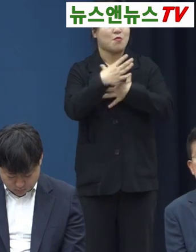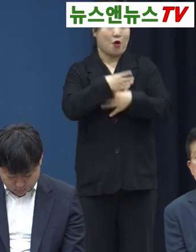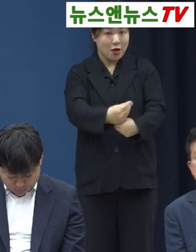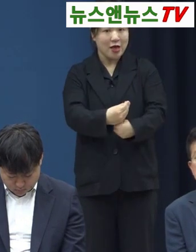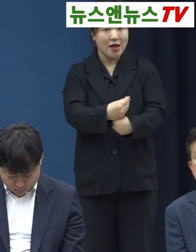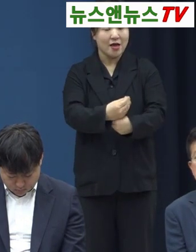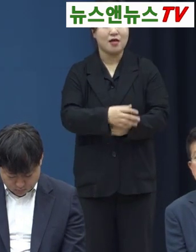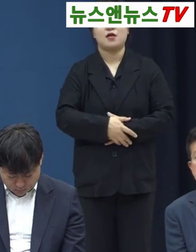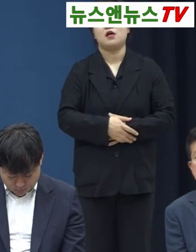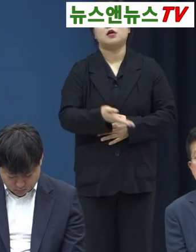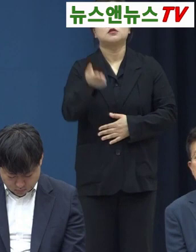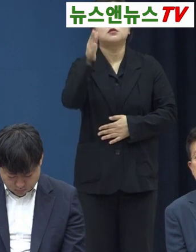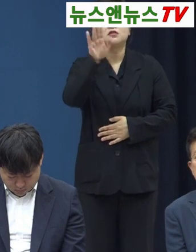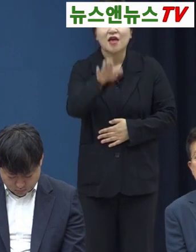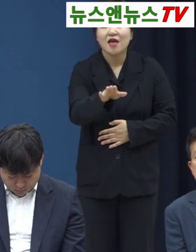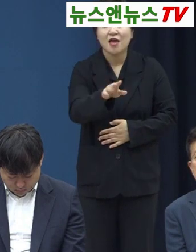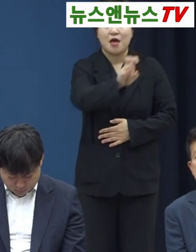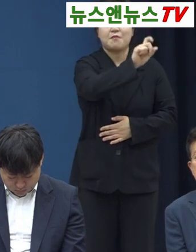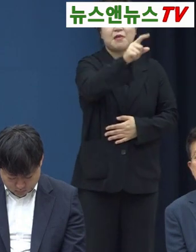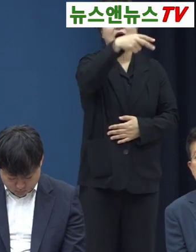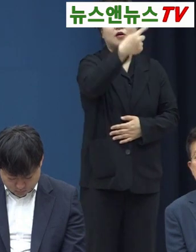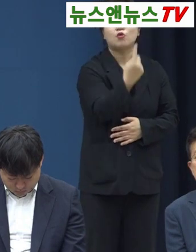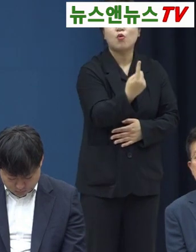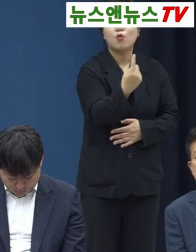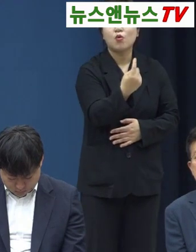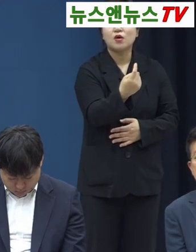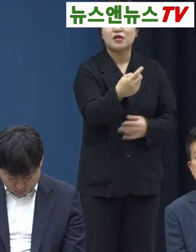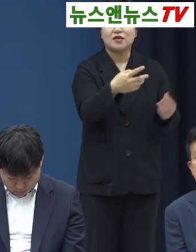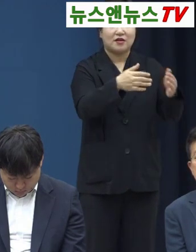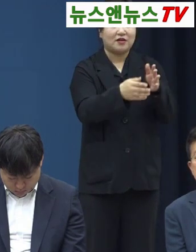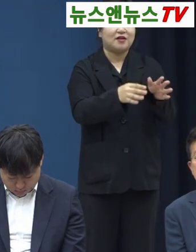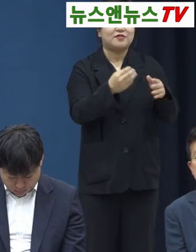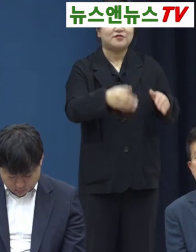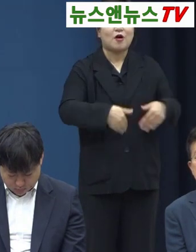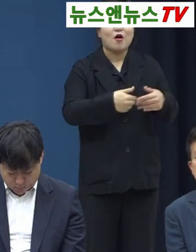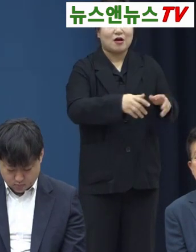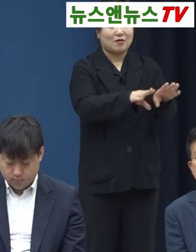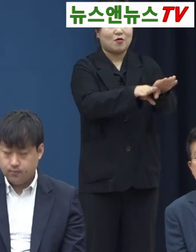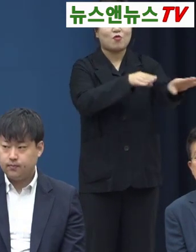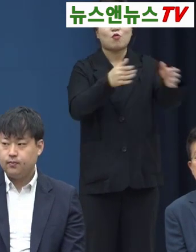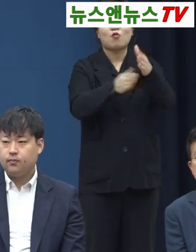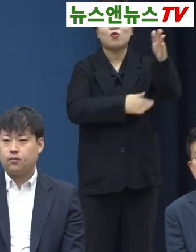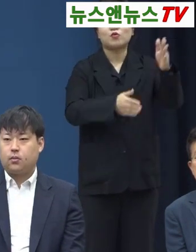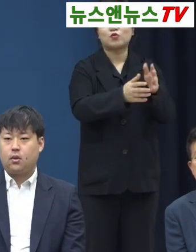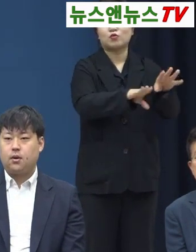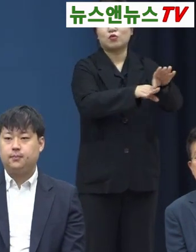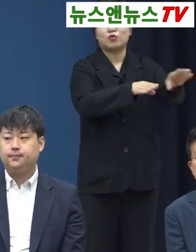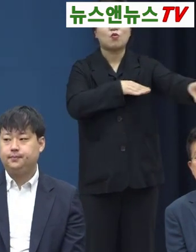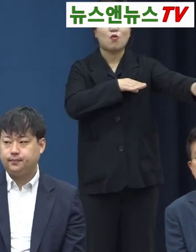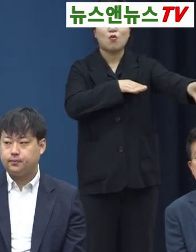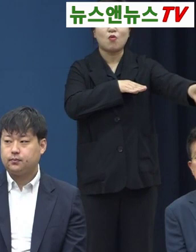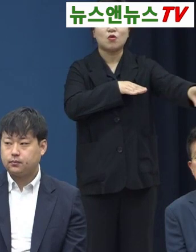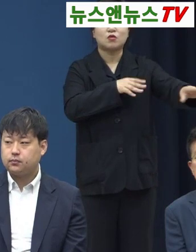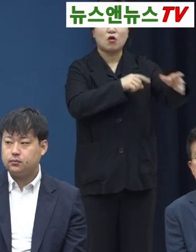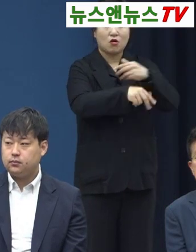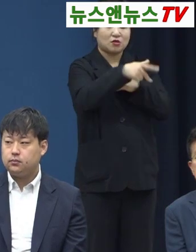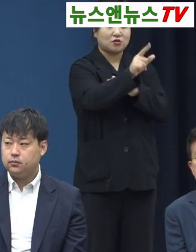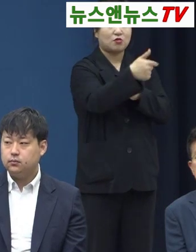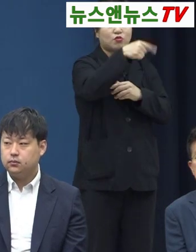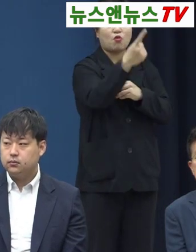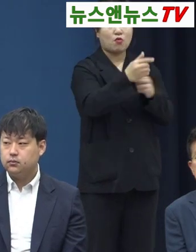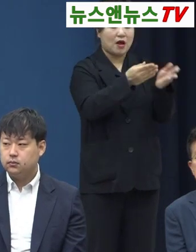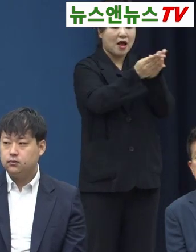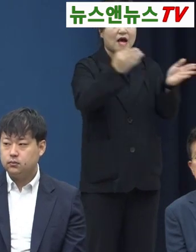서해안까지. 근데 아쉬운 거는 그 마도 제2 서해안 고속도로에서 전국환까지 더 쭉 연결해서 끝까지 뺐어야